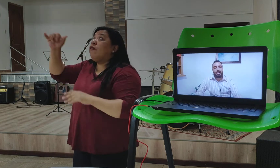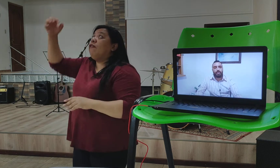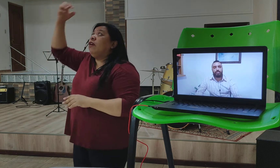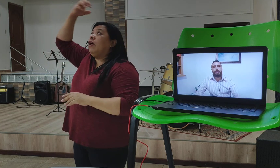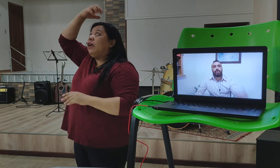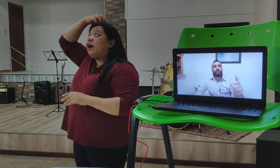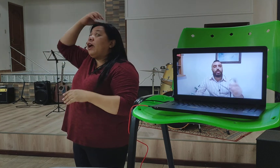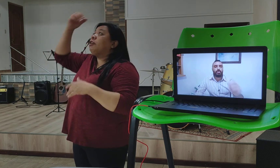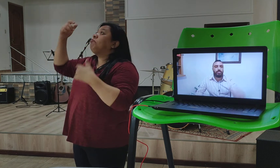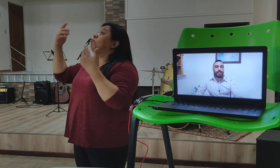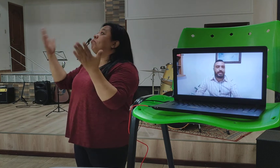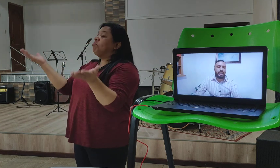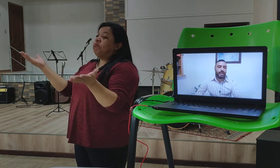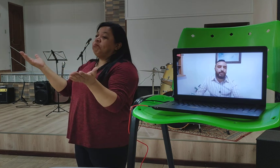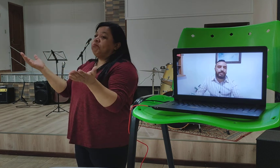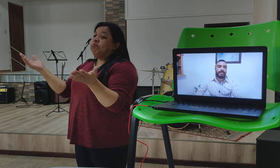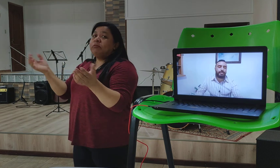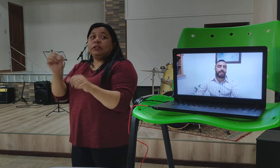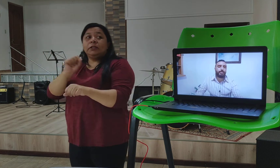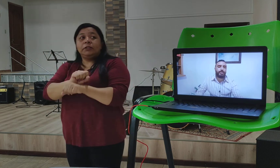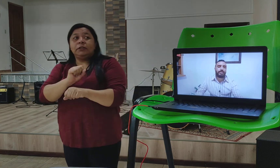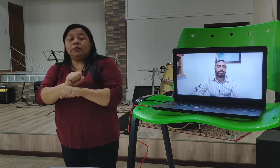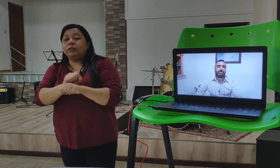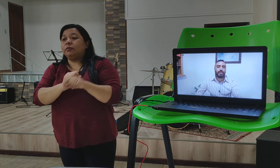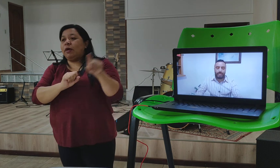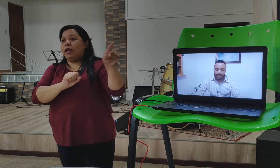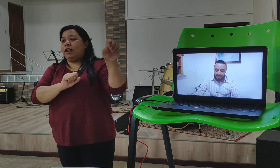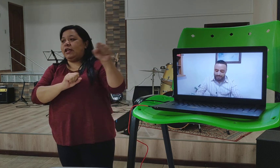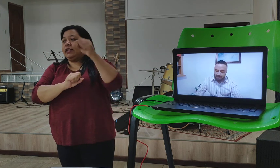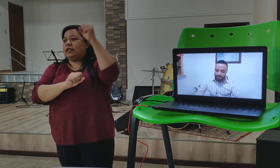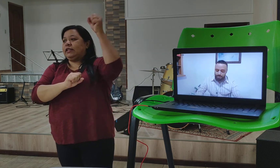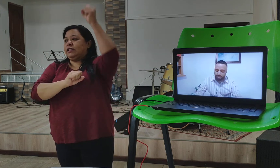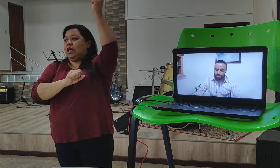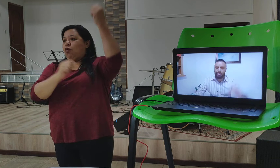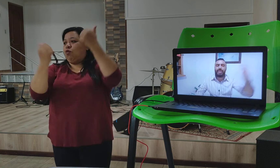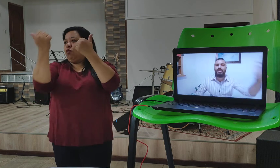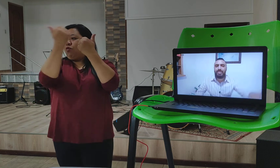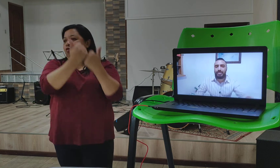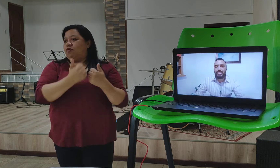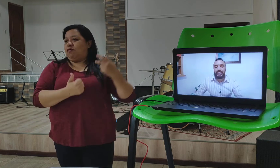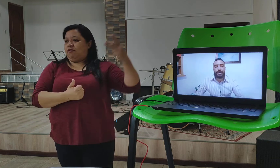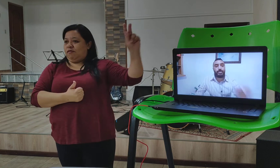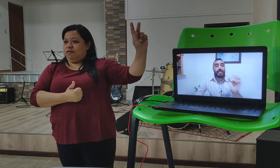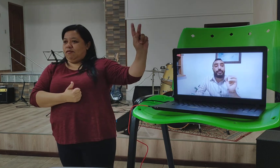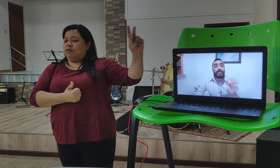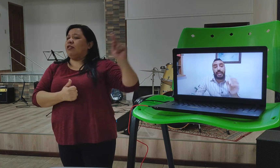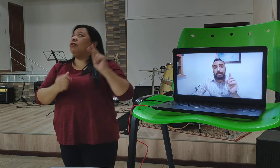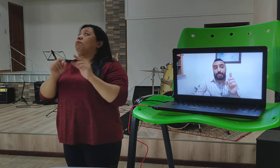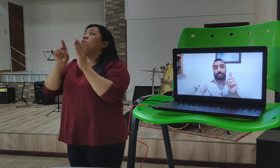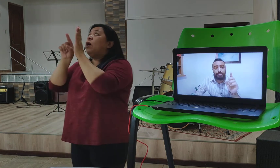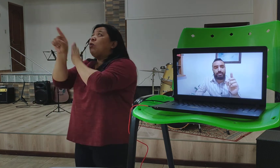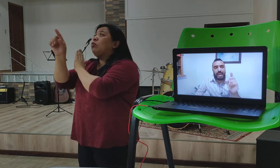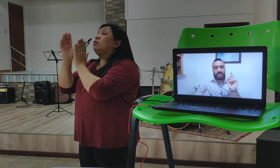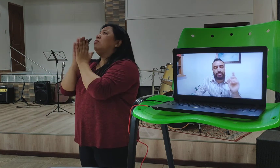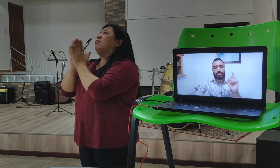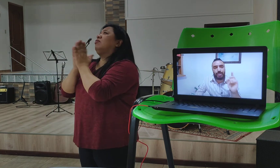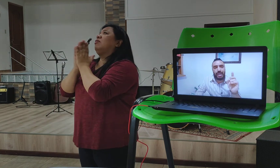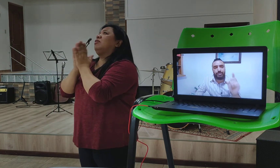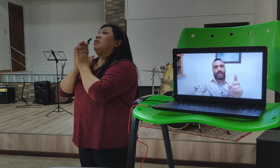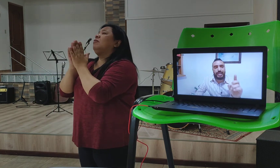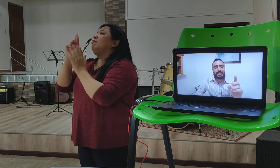rei sobre todo um Israel. Ele sabia da promessa do Senhor, e aqui ele está perguntando: Senhor. Então Davi, em primeiro